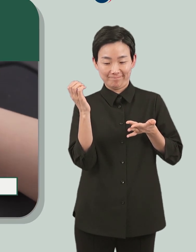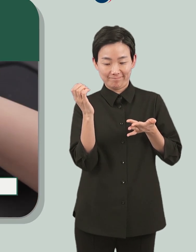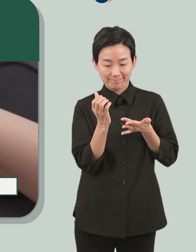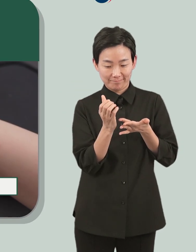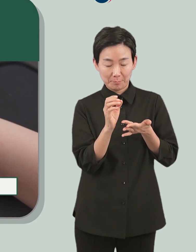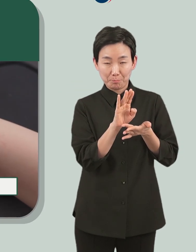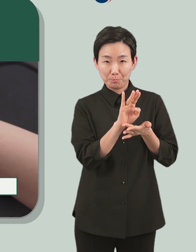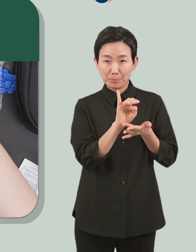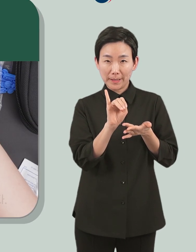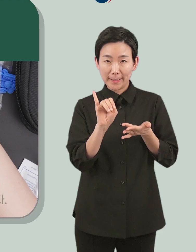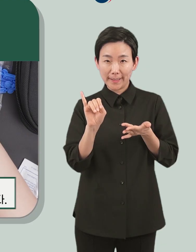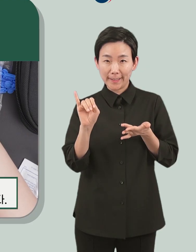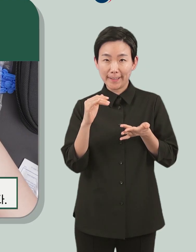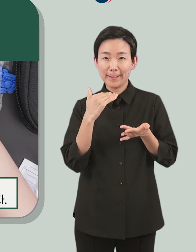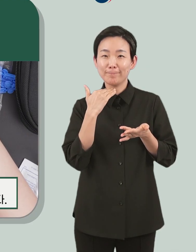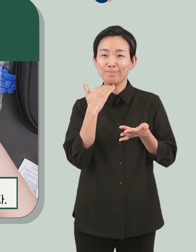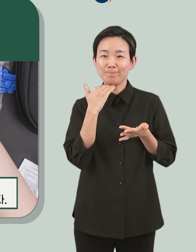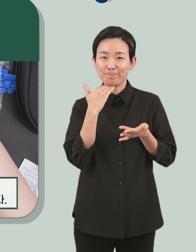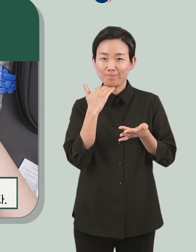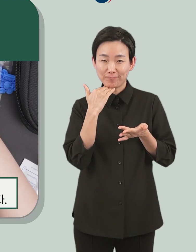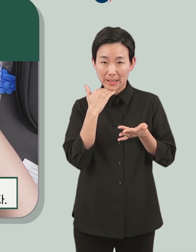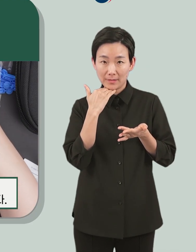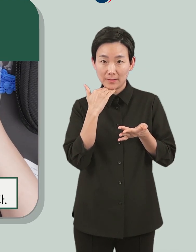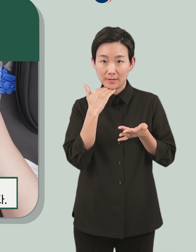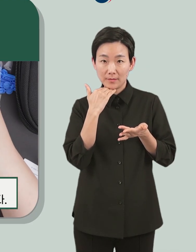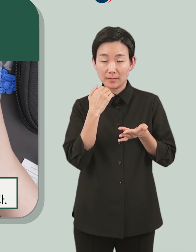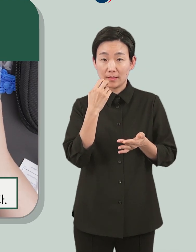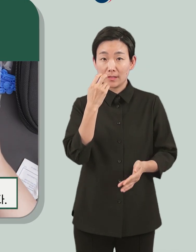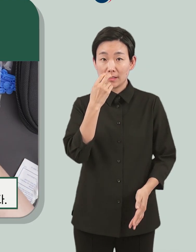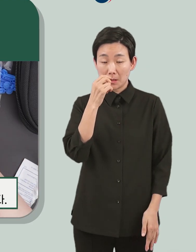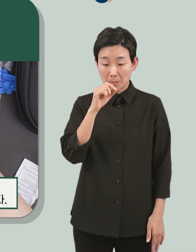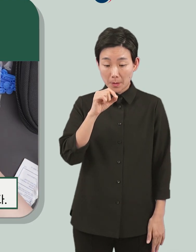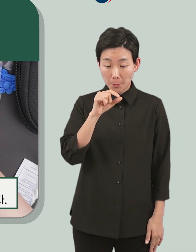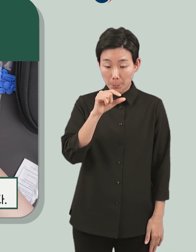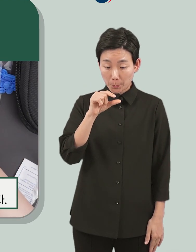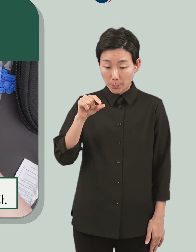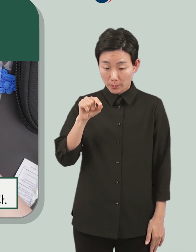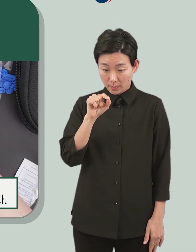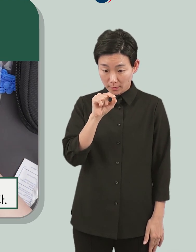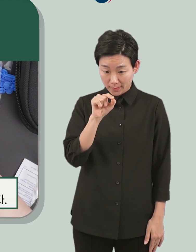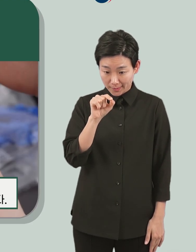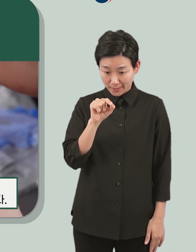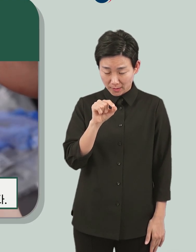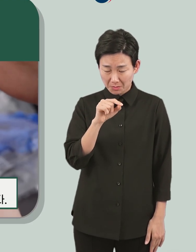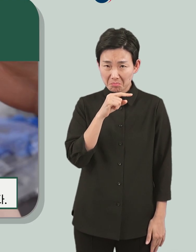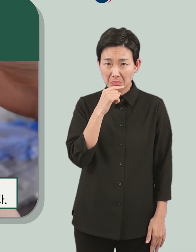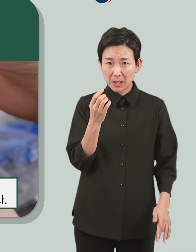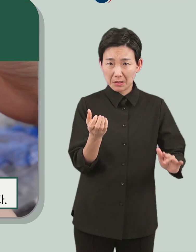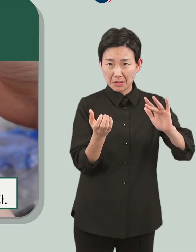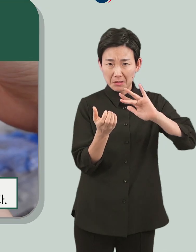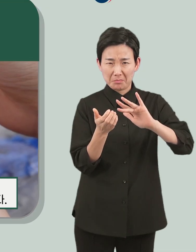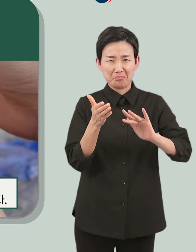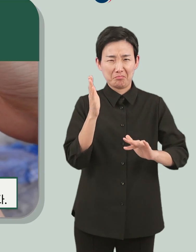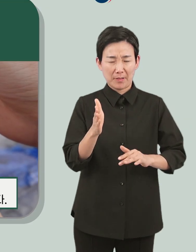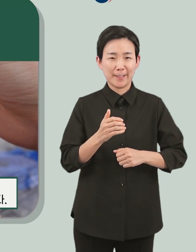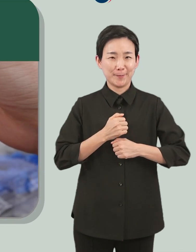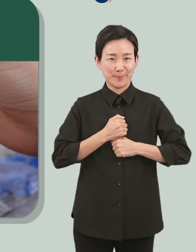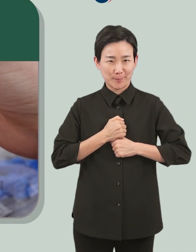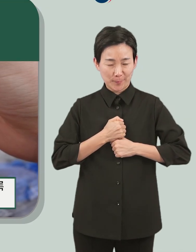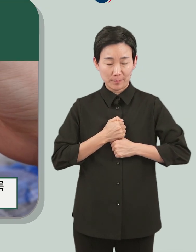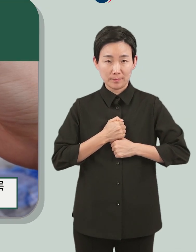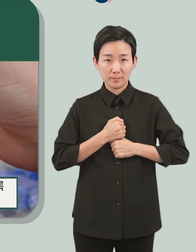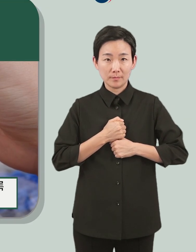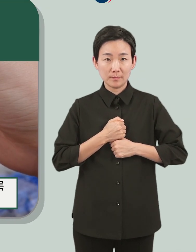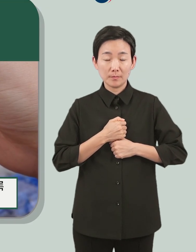혈액을 채취합니다. 측정기에서 삐 소리가 날 때까지 혈액 주입부 끝에 좁은 틈에 혈액 방울을 갖다 댑니다.